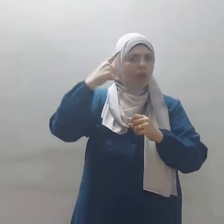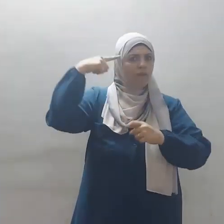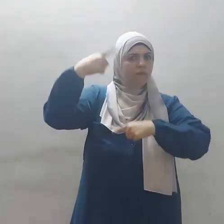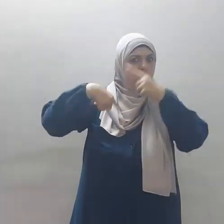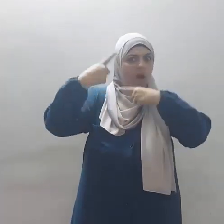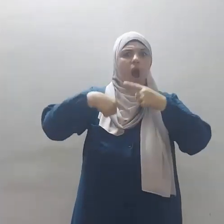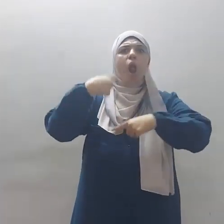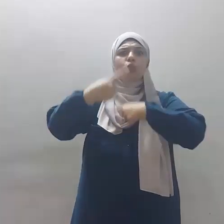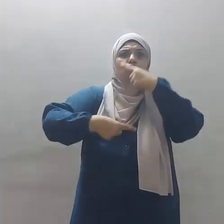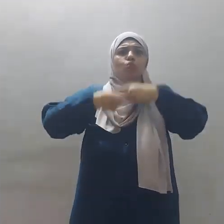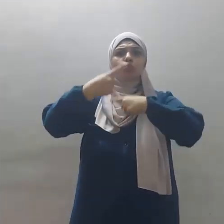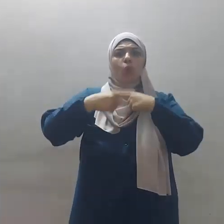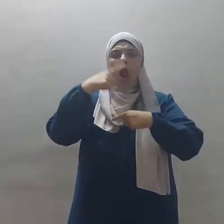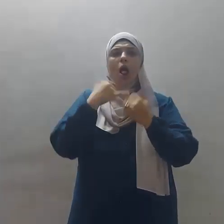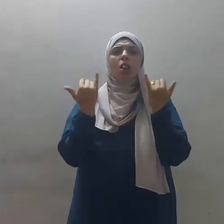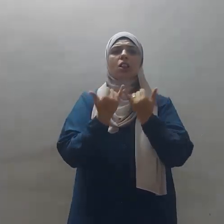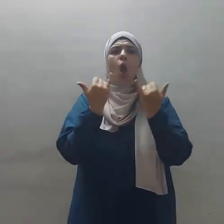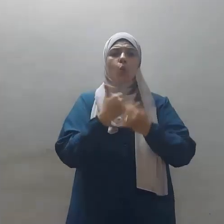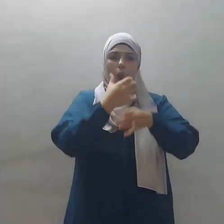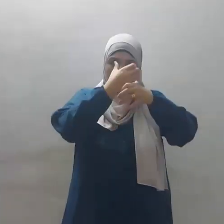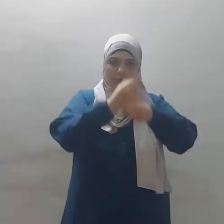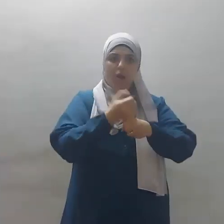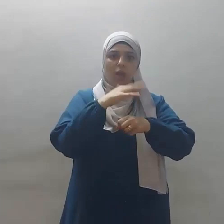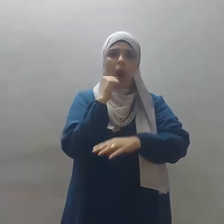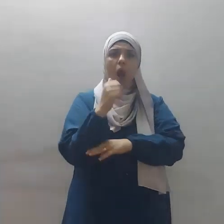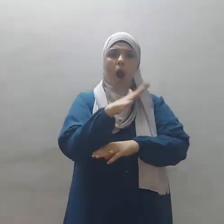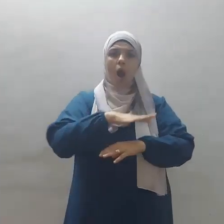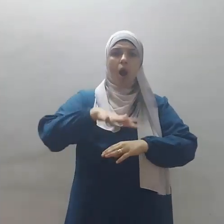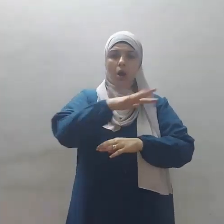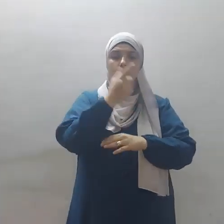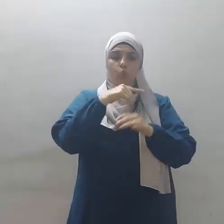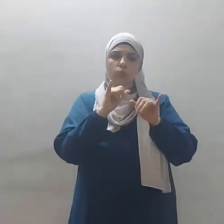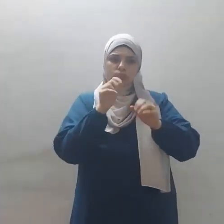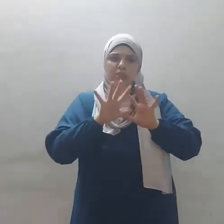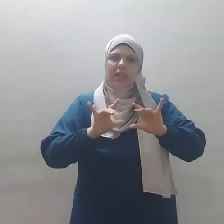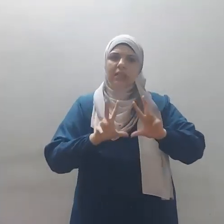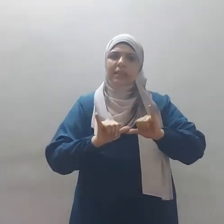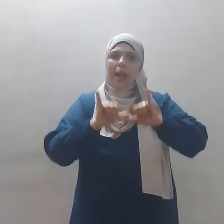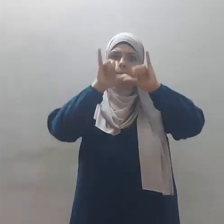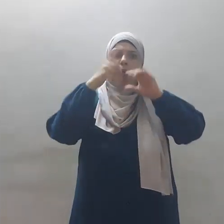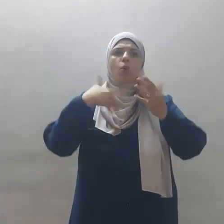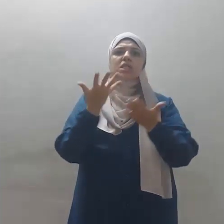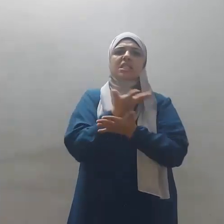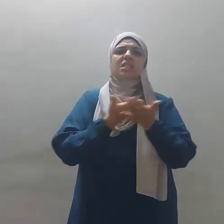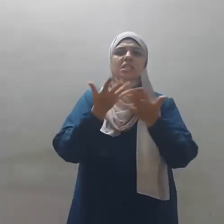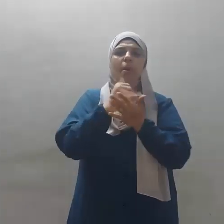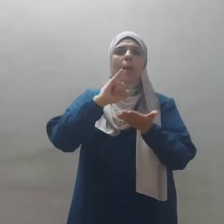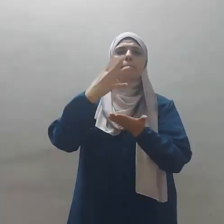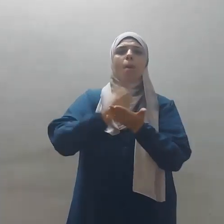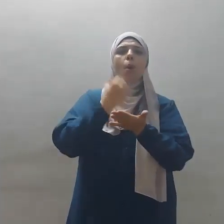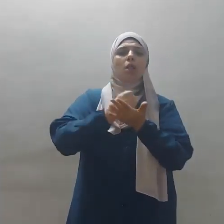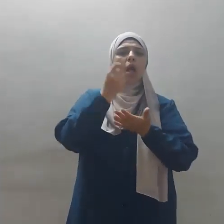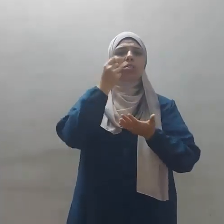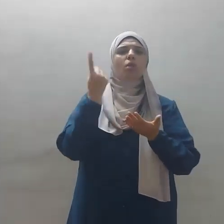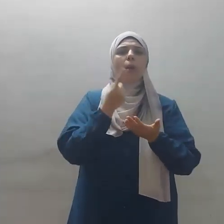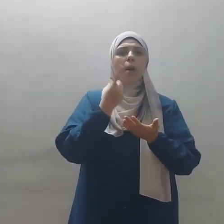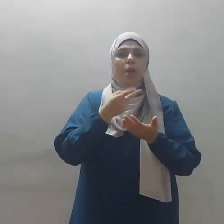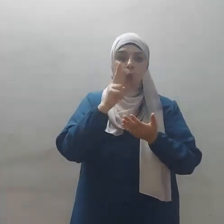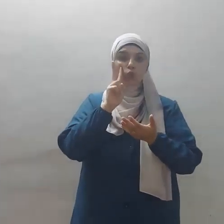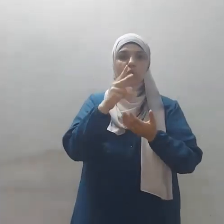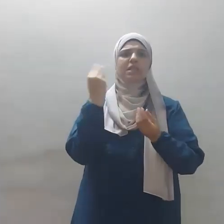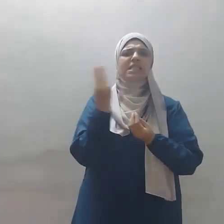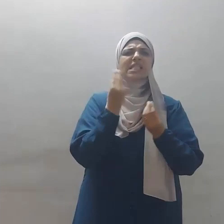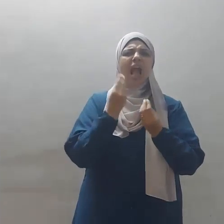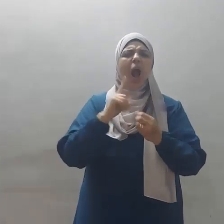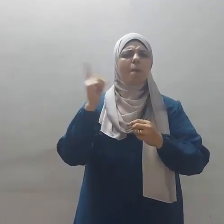ومرات في ضروره الحفاظ عليها والاهتمام بها وتنميتها واستثمار مواردها الطبيعيه ومعالمها